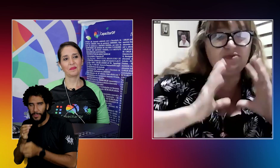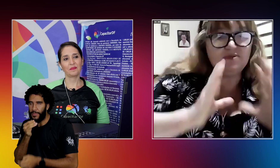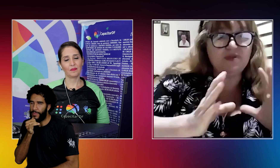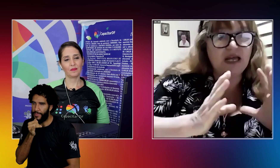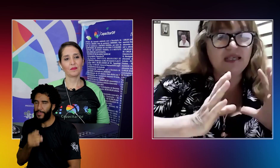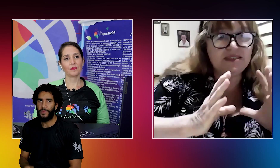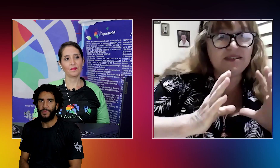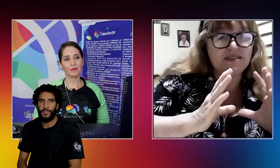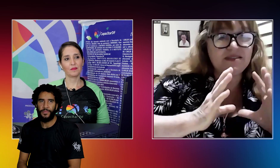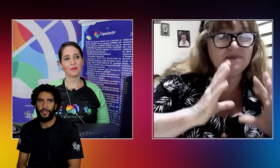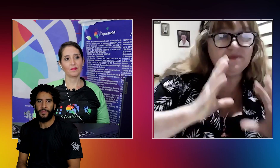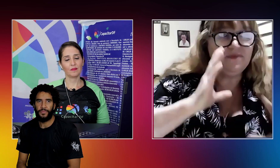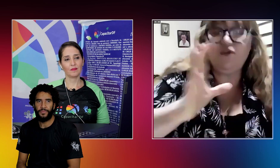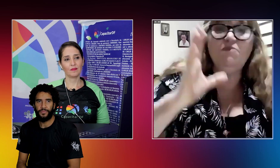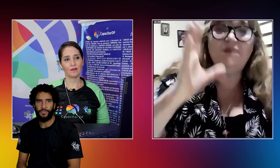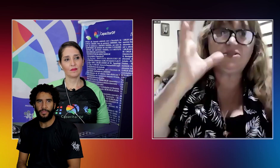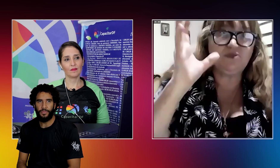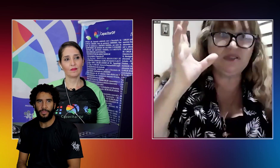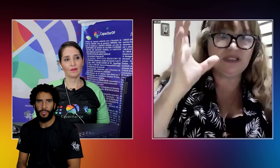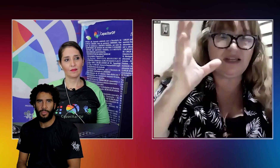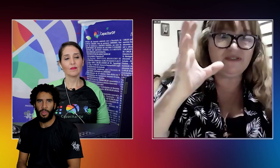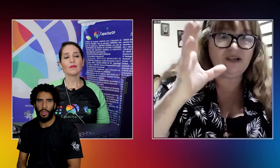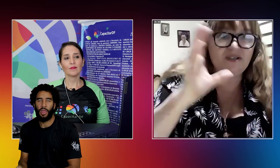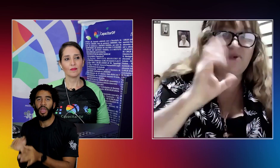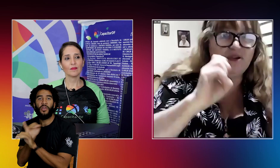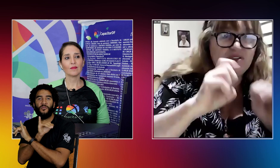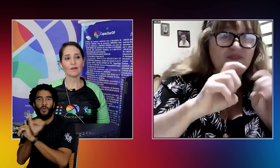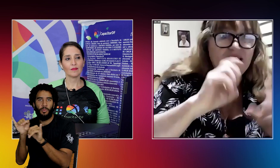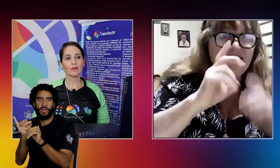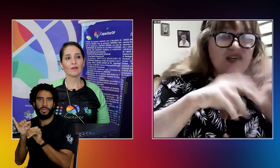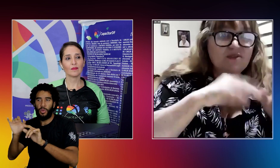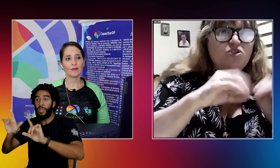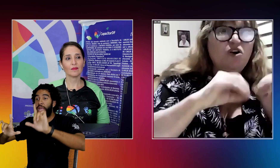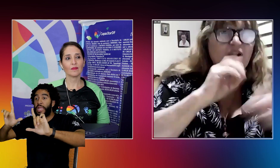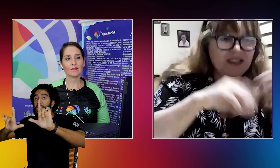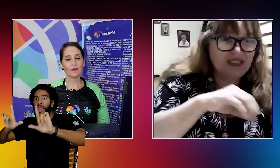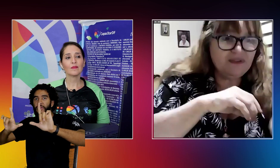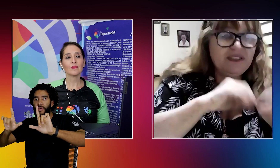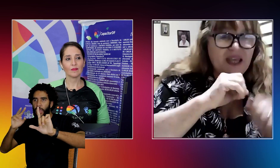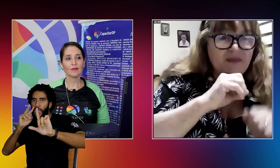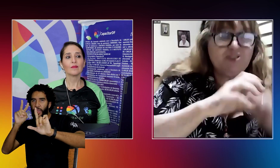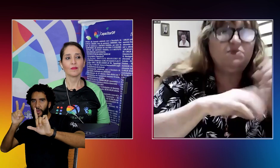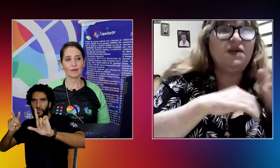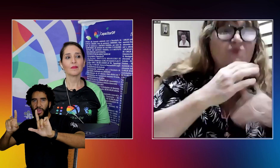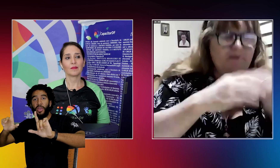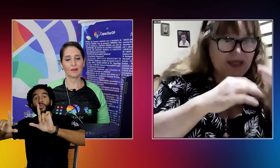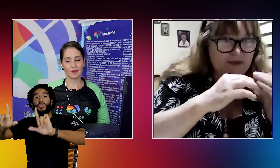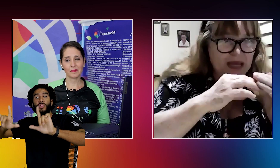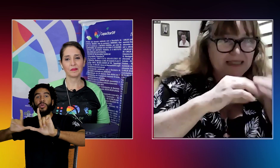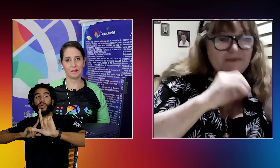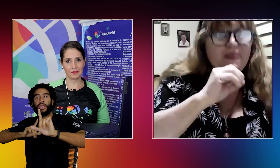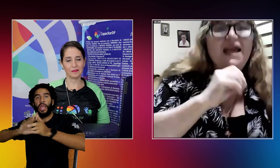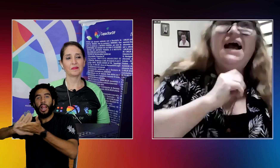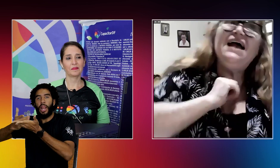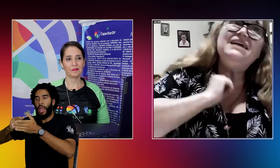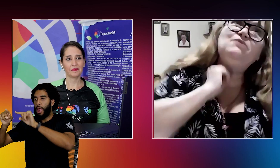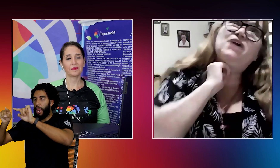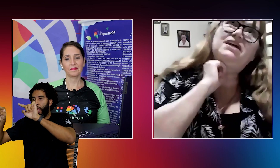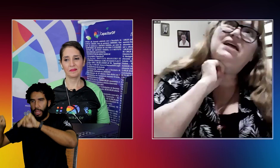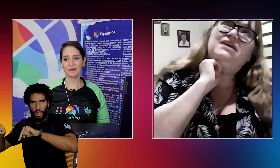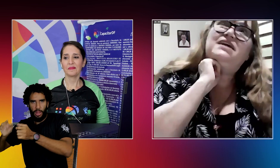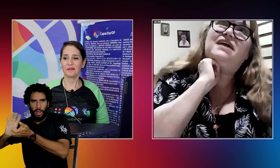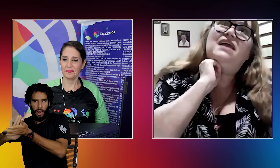vejo as informações na televisão e eu gosto de ver o jornal que tem um intérprete, que aí eu aprendo mais. Aí